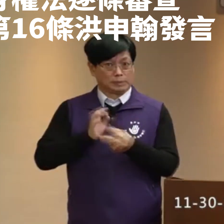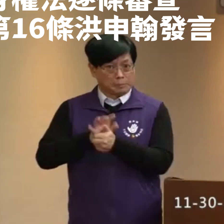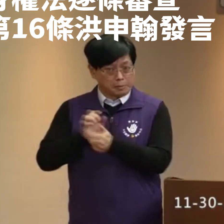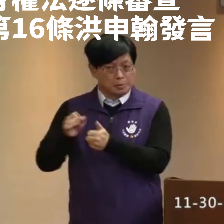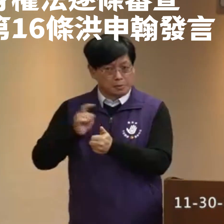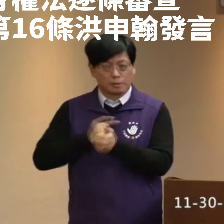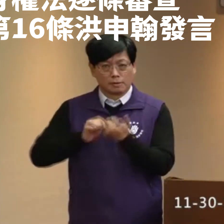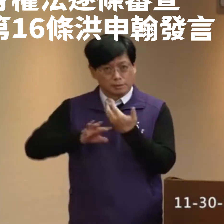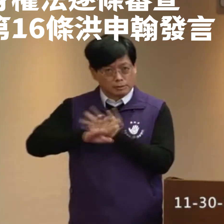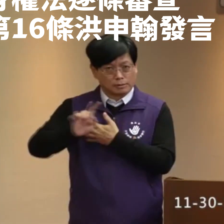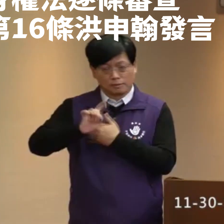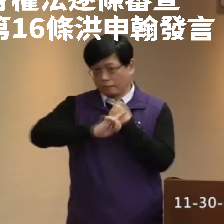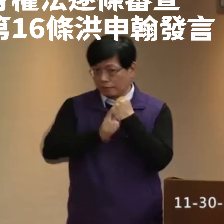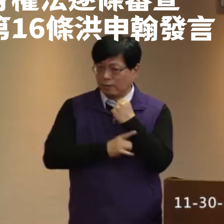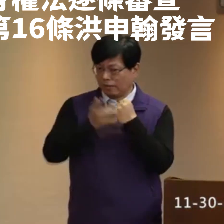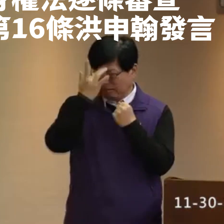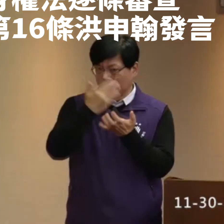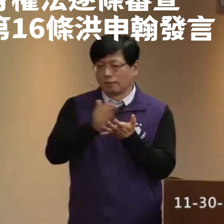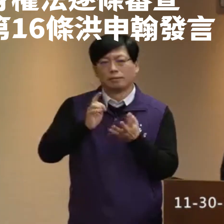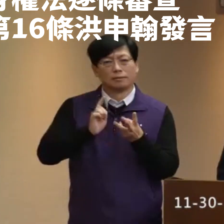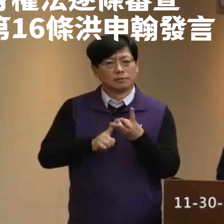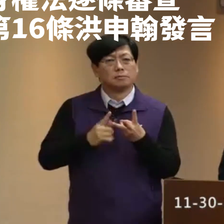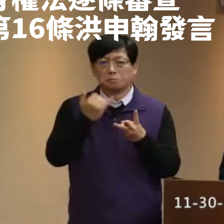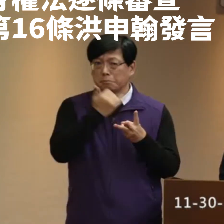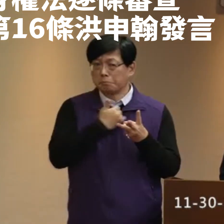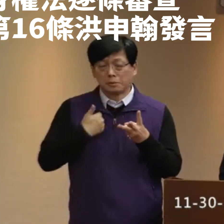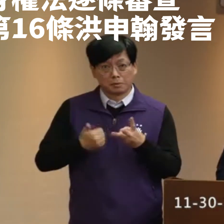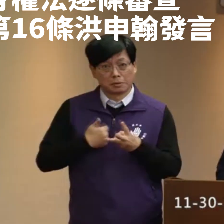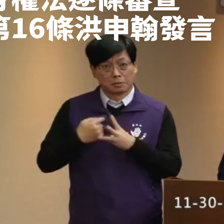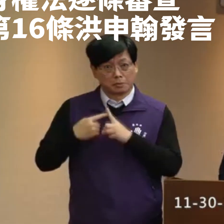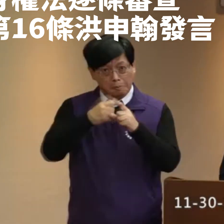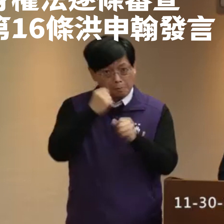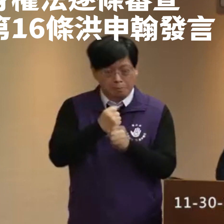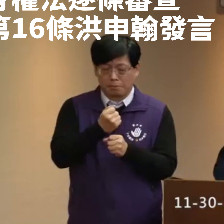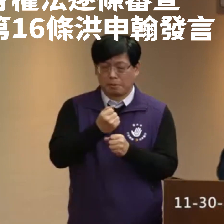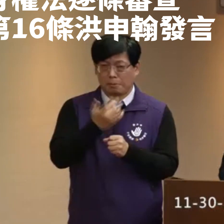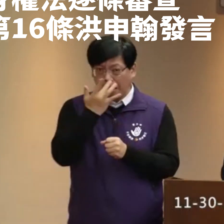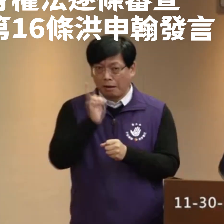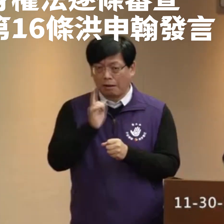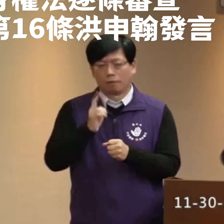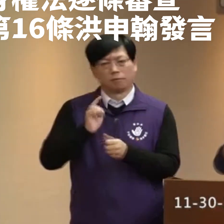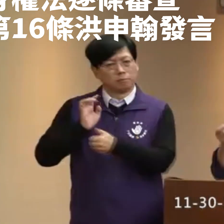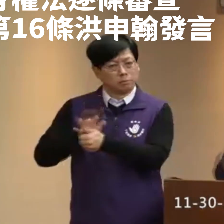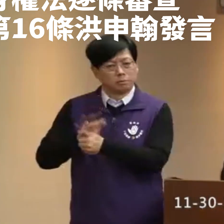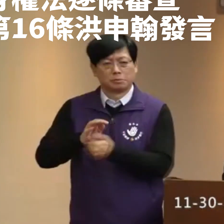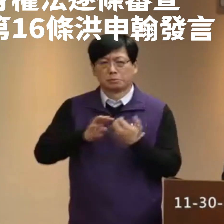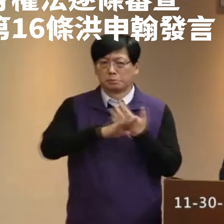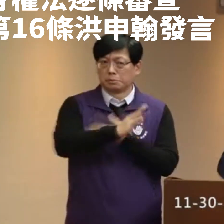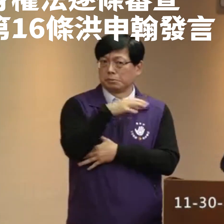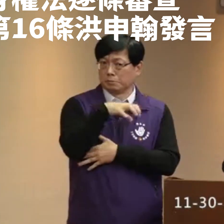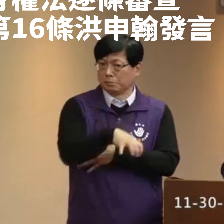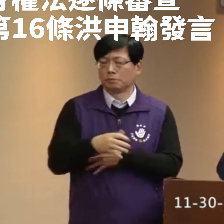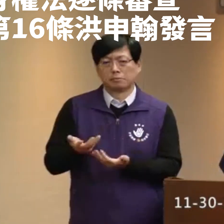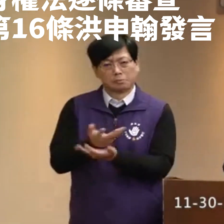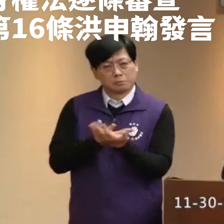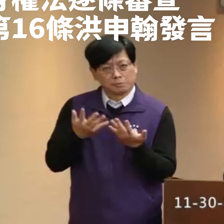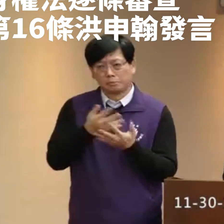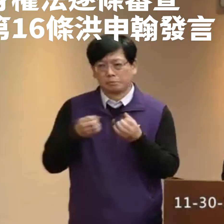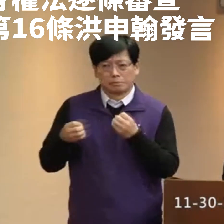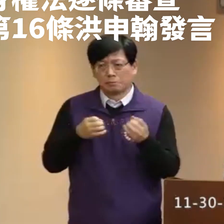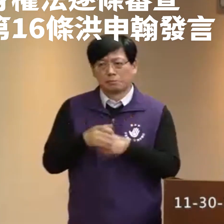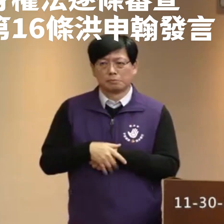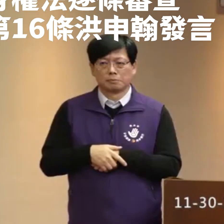排除某些也许法规上面的问题，包括他可能在实作上面会遇到一些问题，你要怎么帮他去跟其他部会去协调整